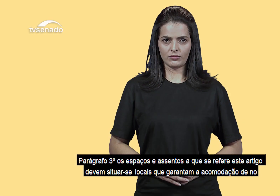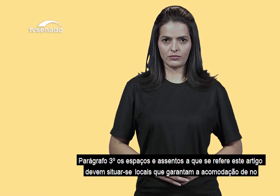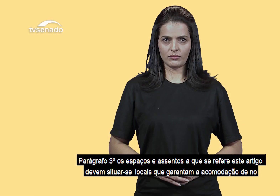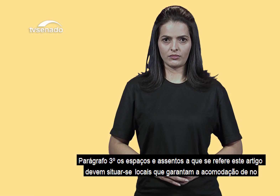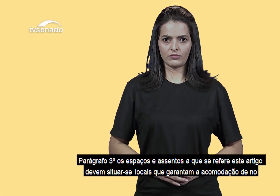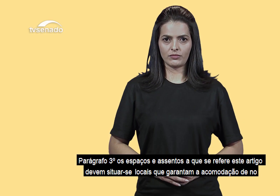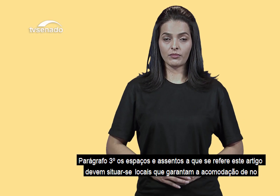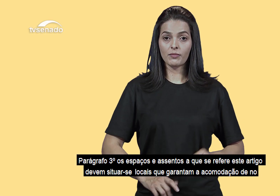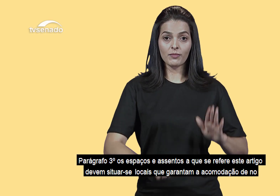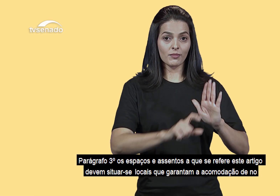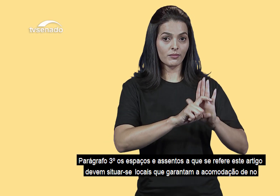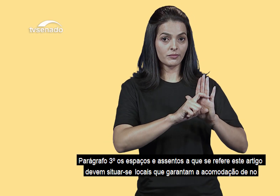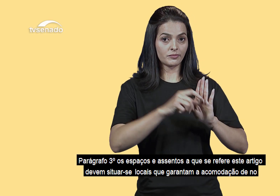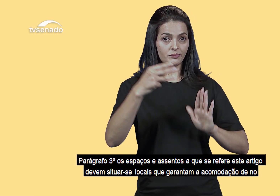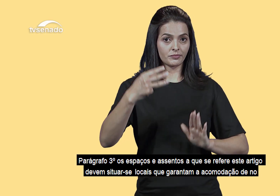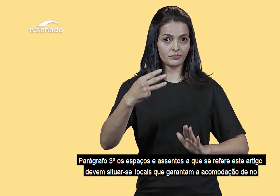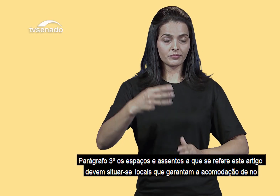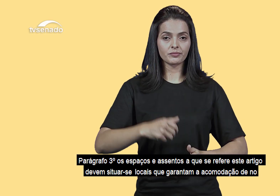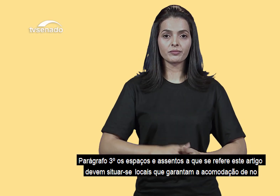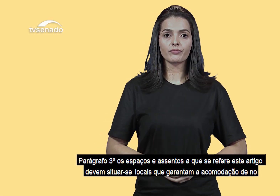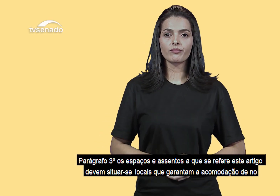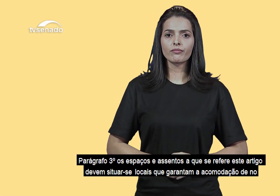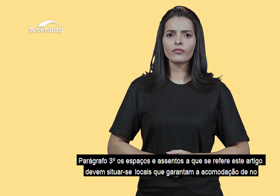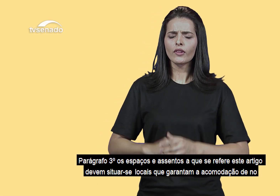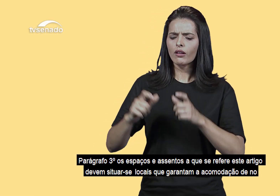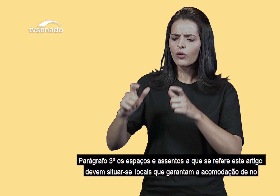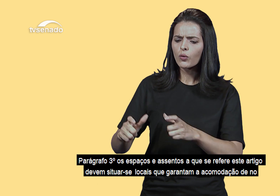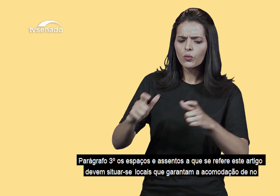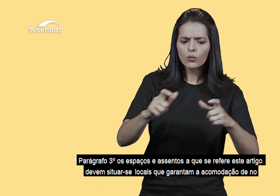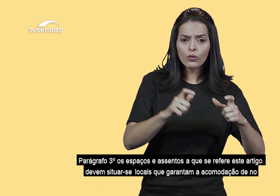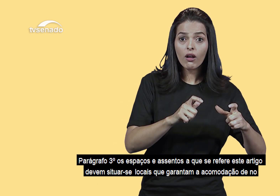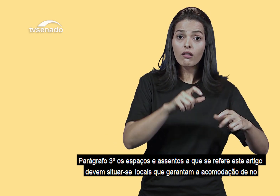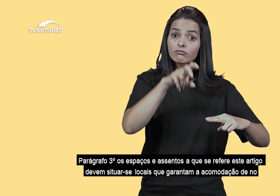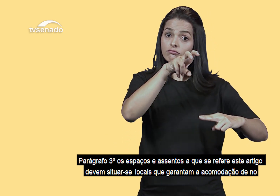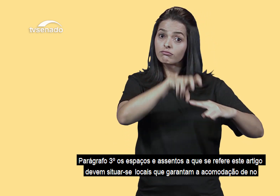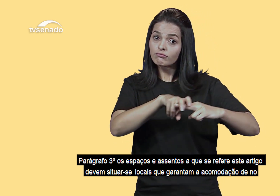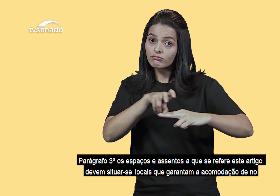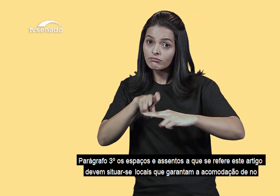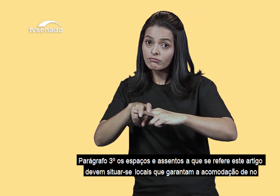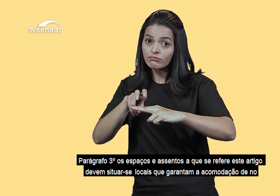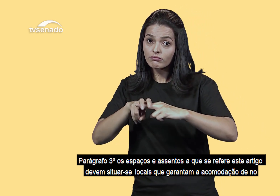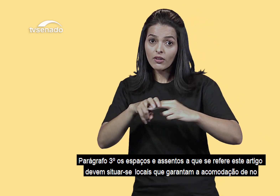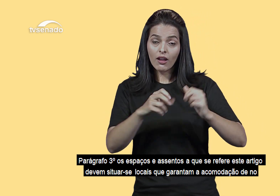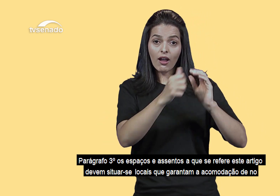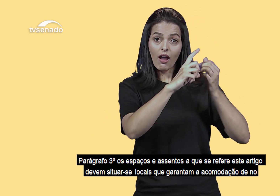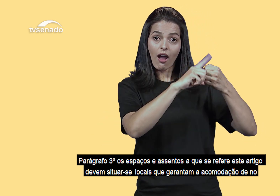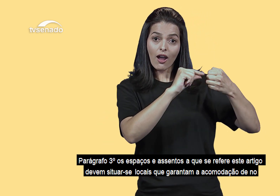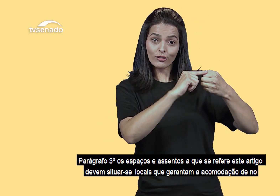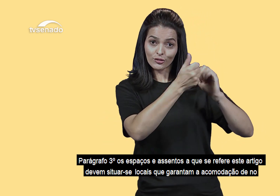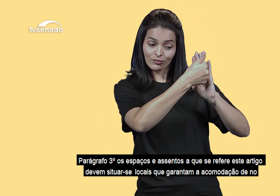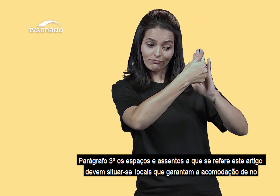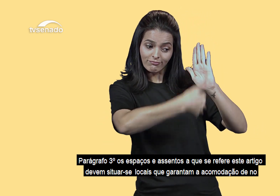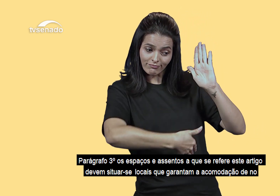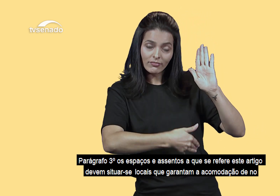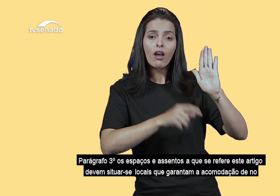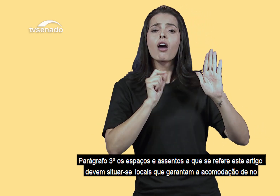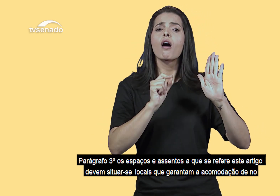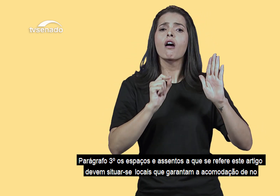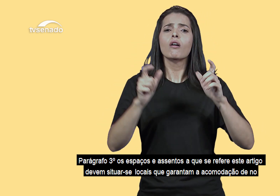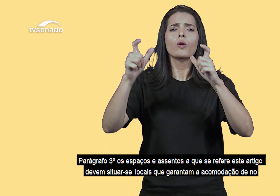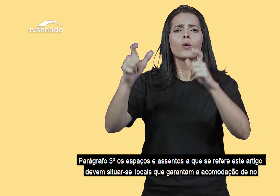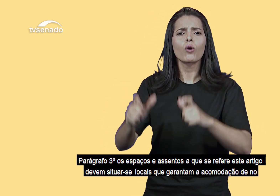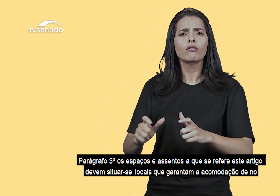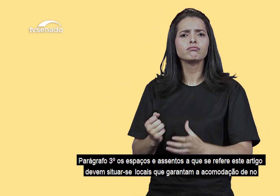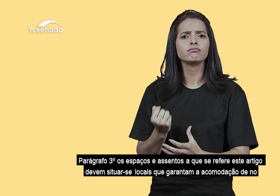Parágrafo 3º Os espaços e assentos a que se refere este artigo devem situar-se em locais que